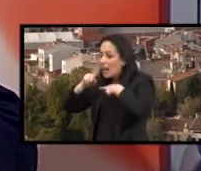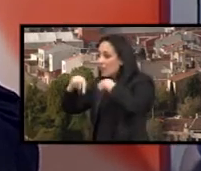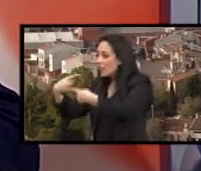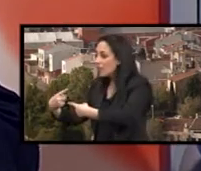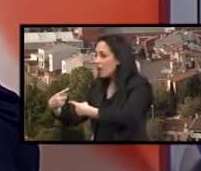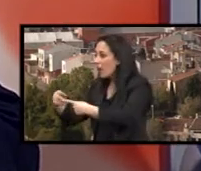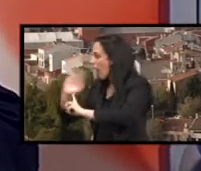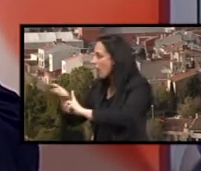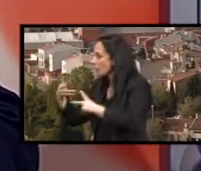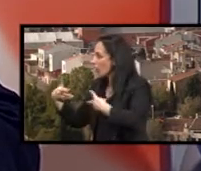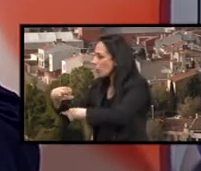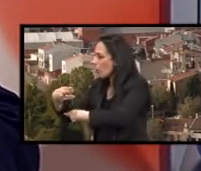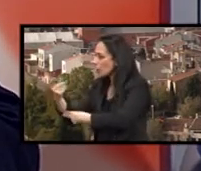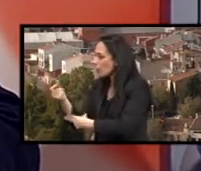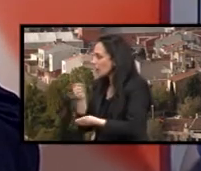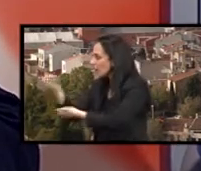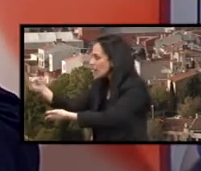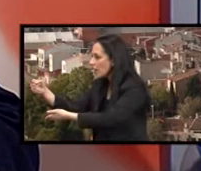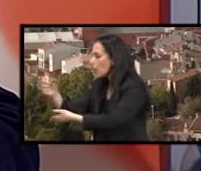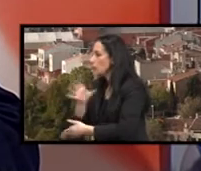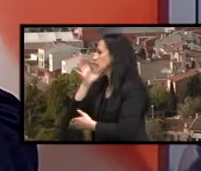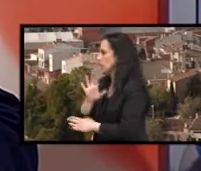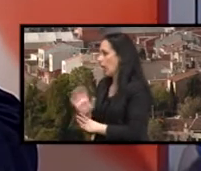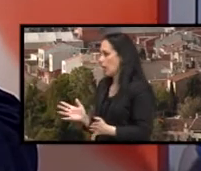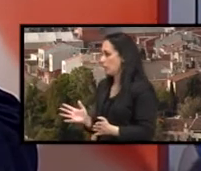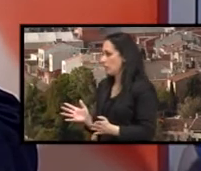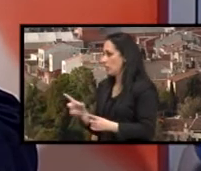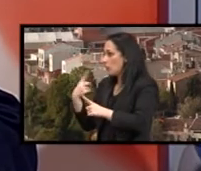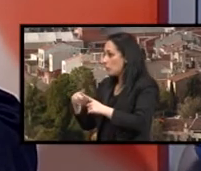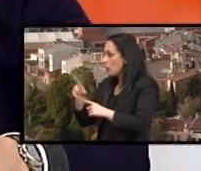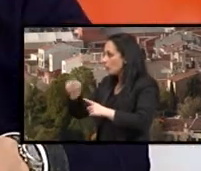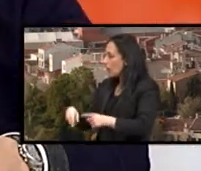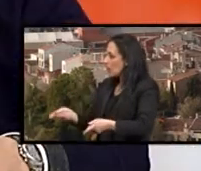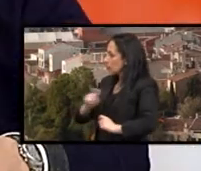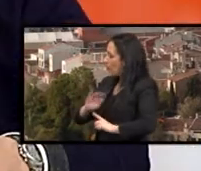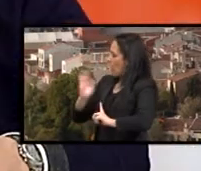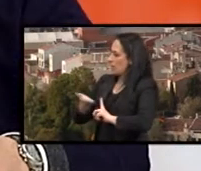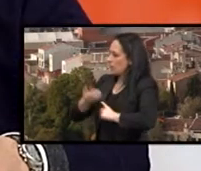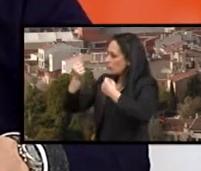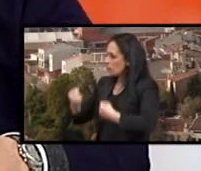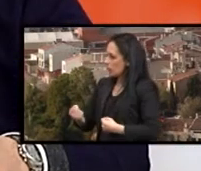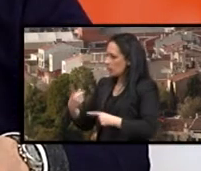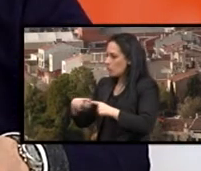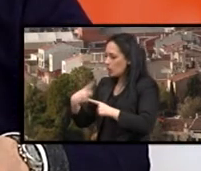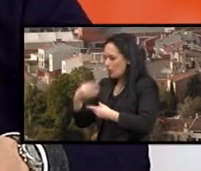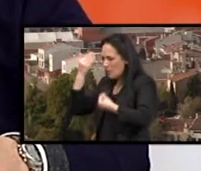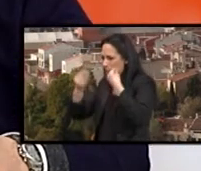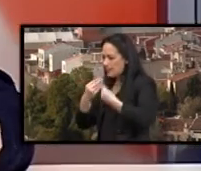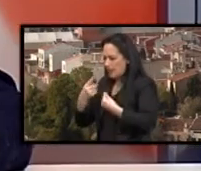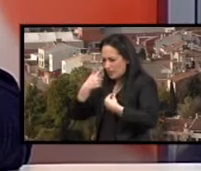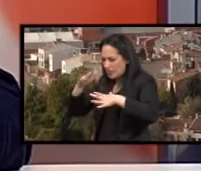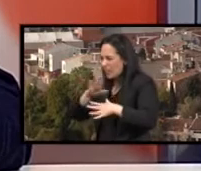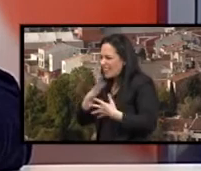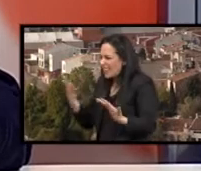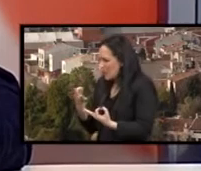Clar, això crea una indignació fins a cert punt, de dir, com és possible que coses vitals per una persona, pel